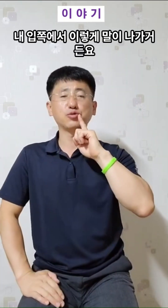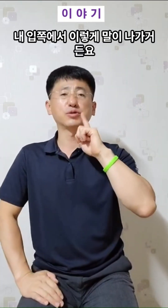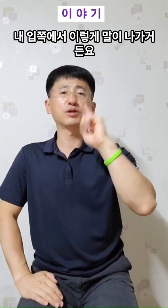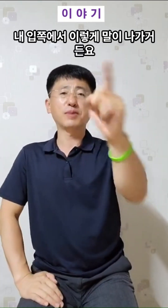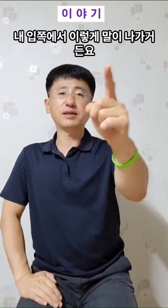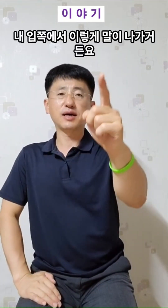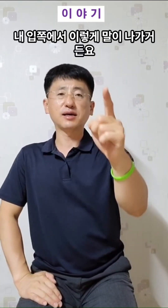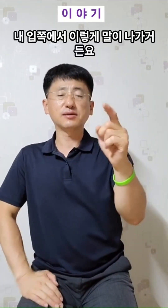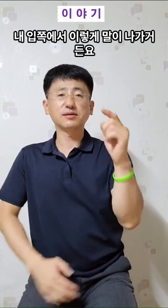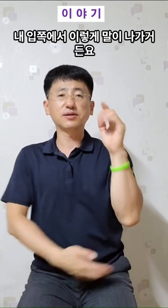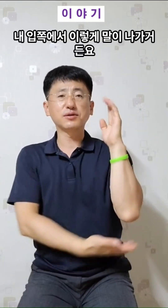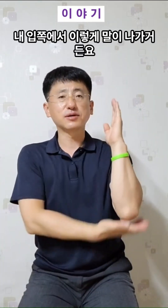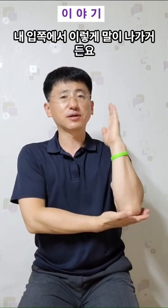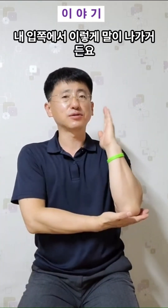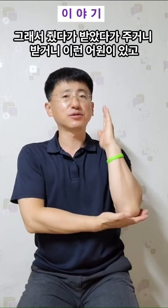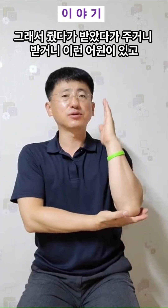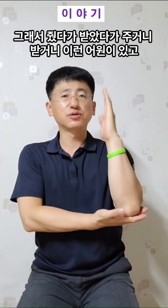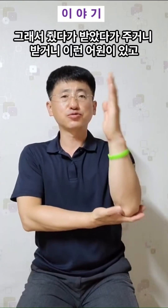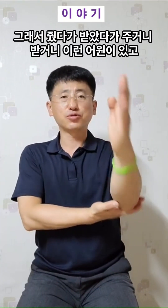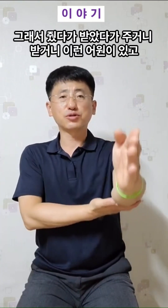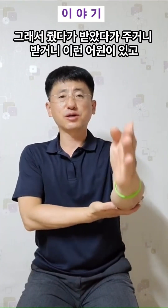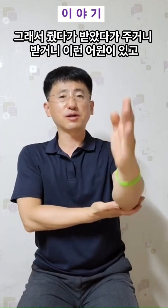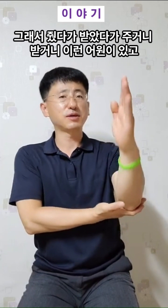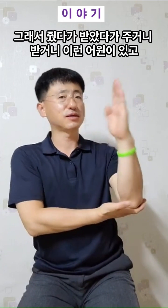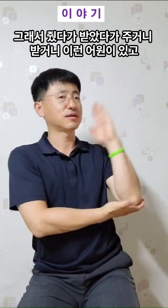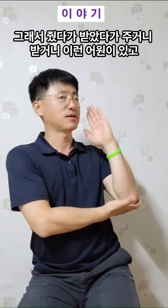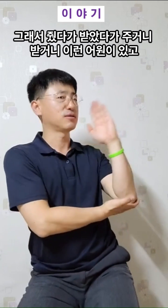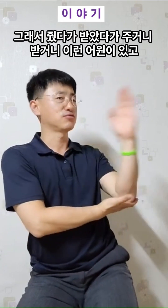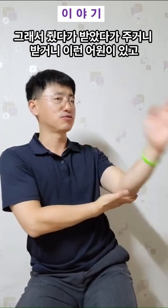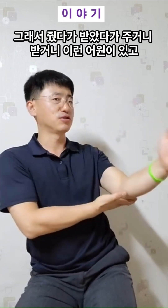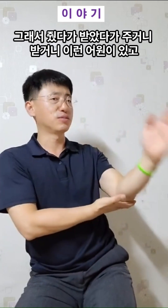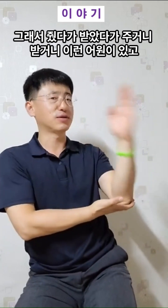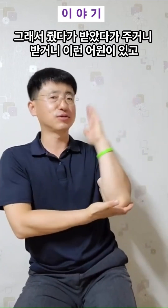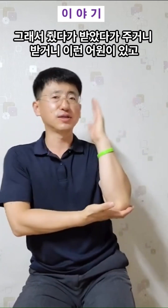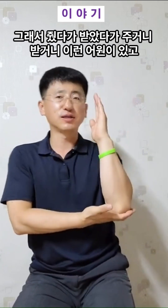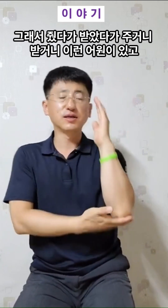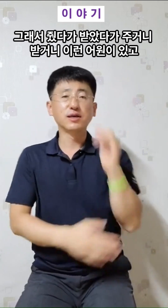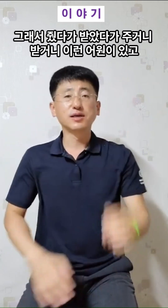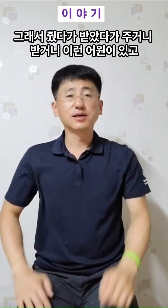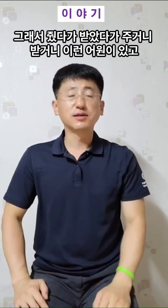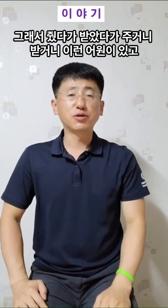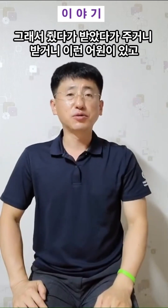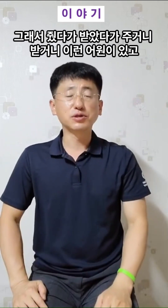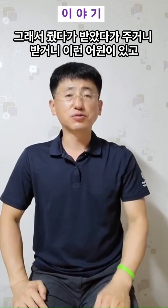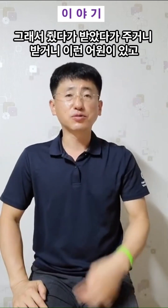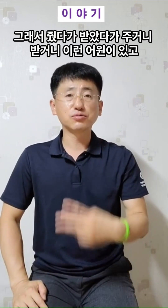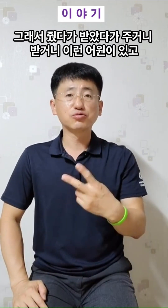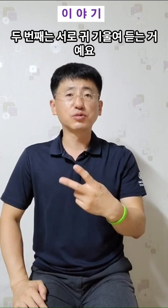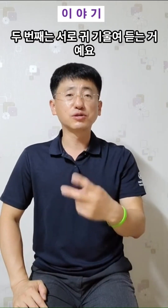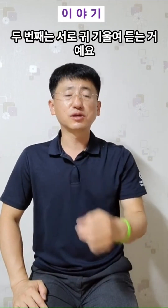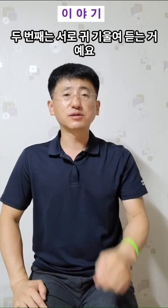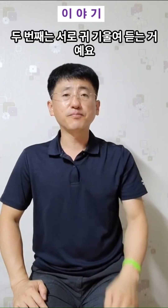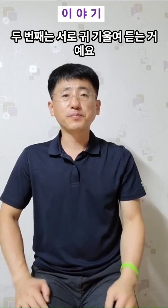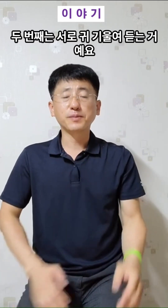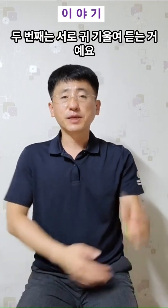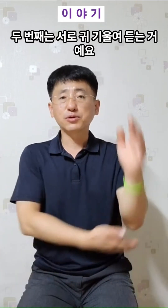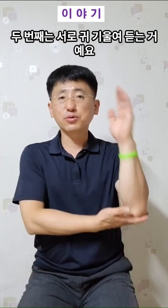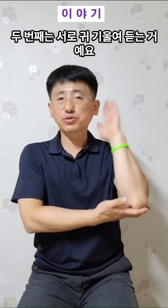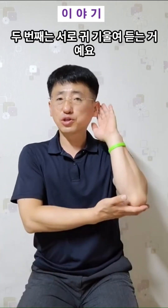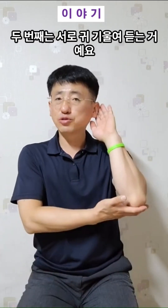입쪽에서 이렇게 말이 나가거든요. 그래서 줬다가 받았다가 주거니 받거니 이런 어원이 있고, 두 번째는 서로 귀